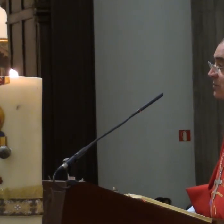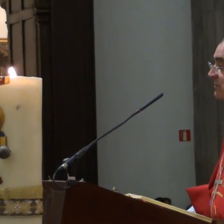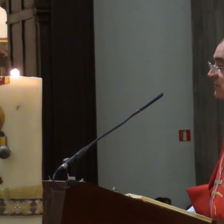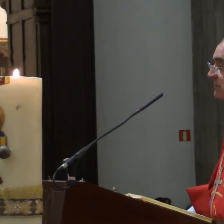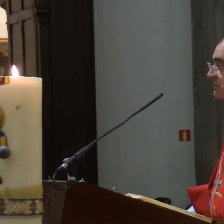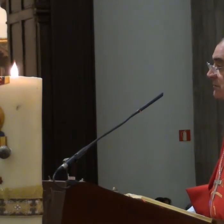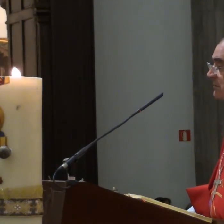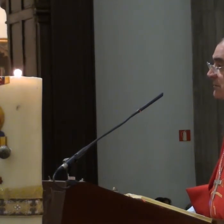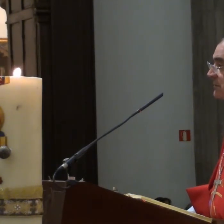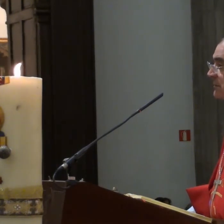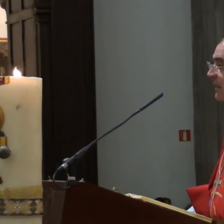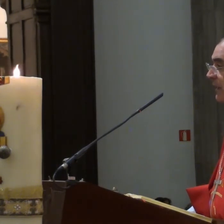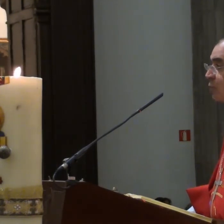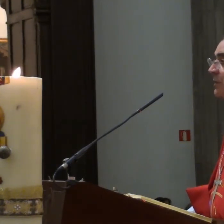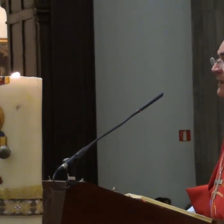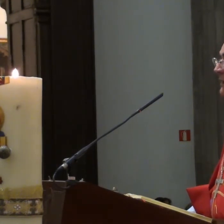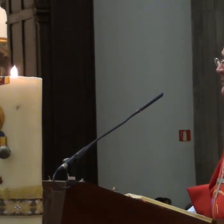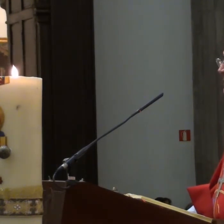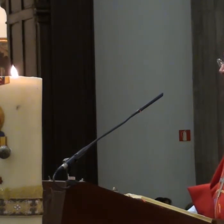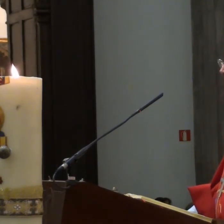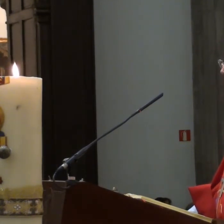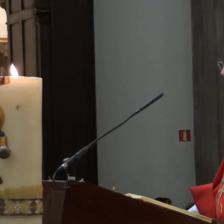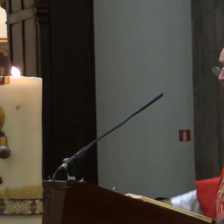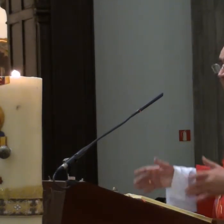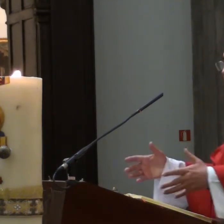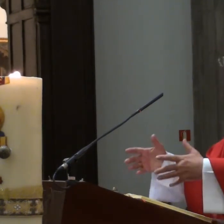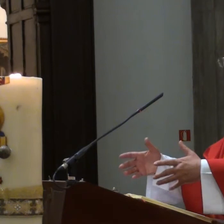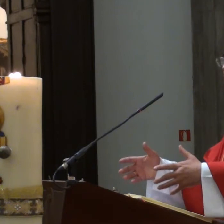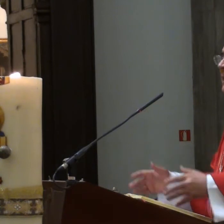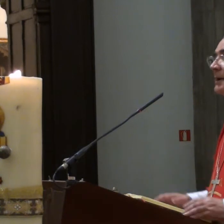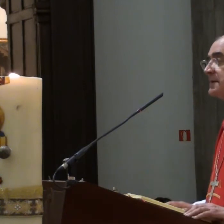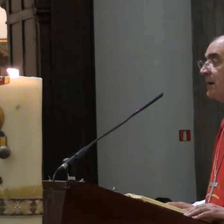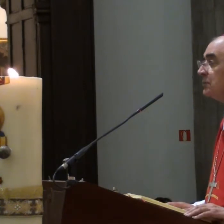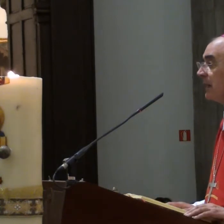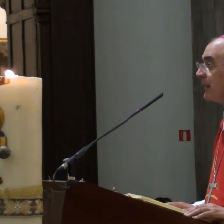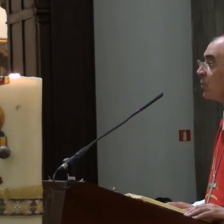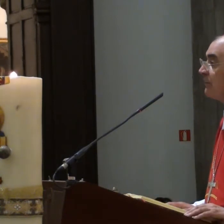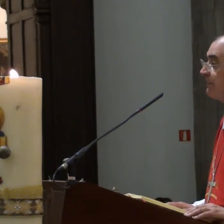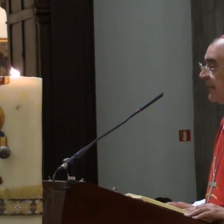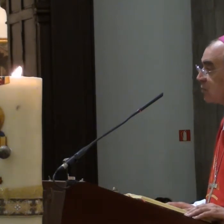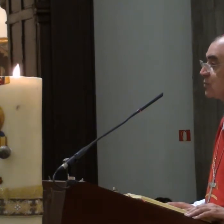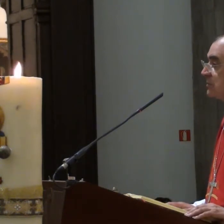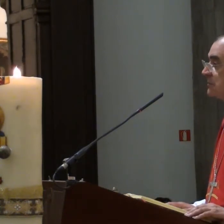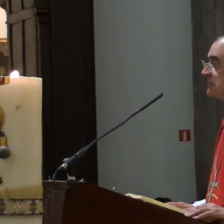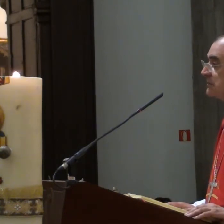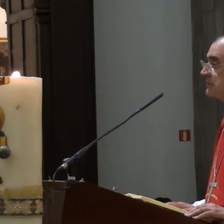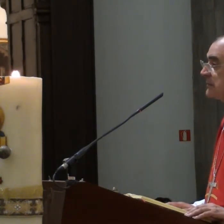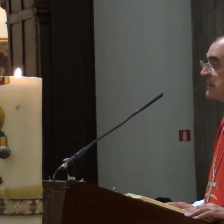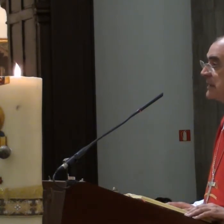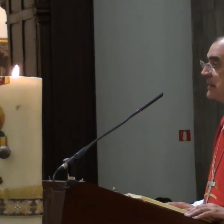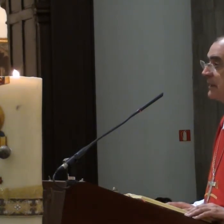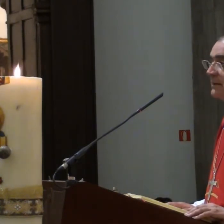y Dios anuncia que el trabajo con la tierra será un trabajo penoso